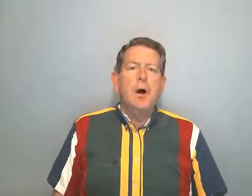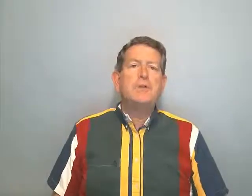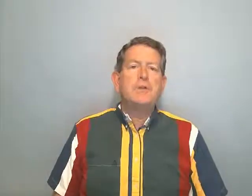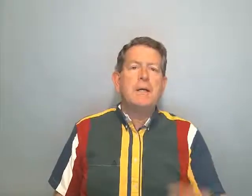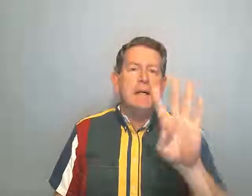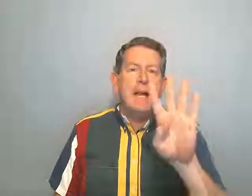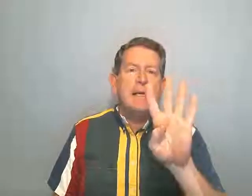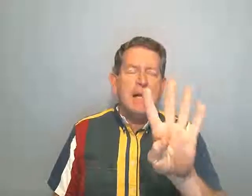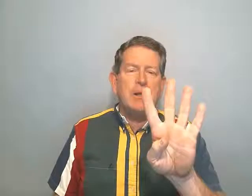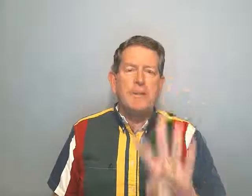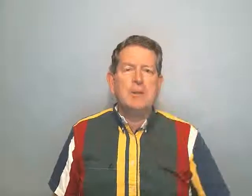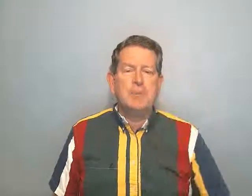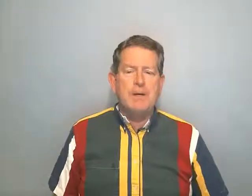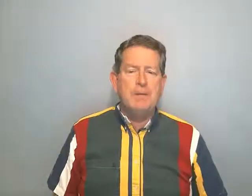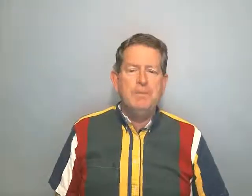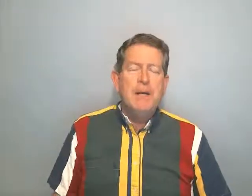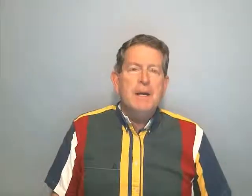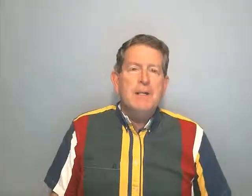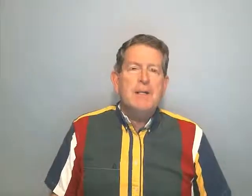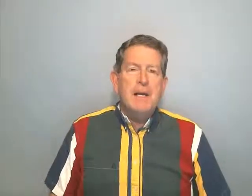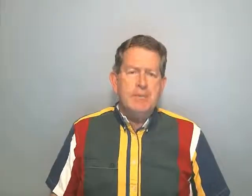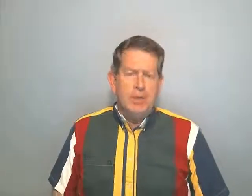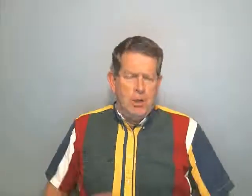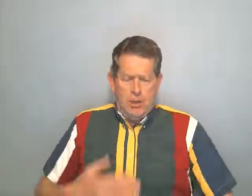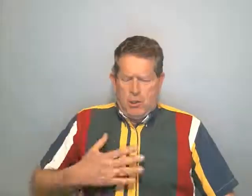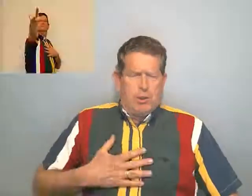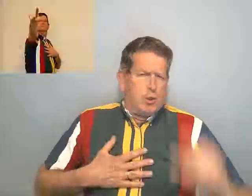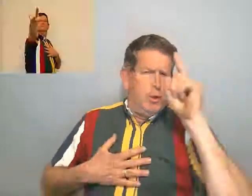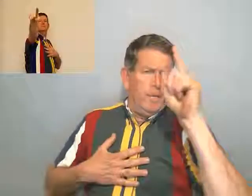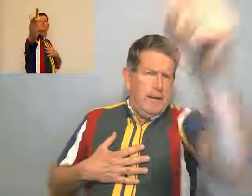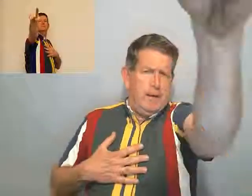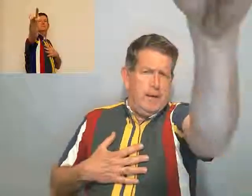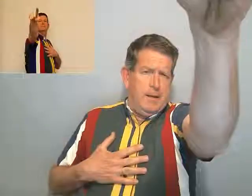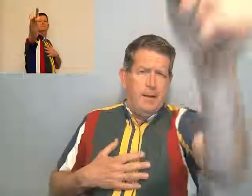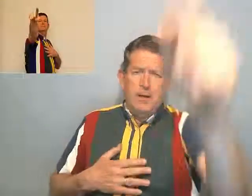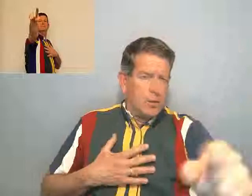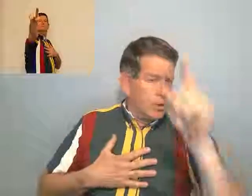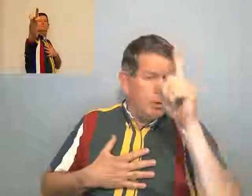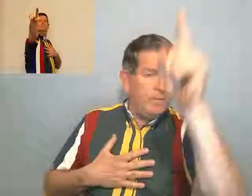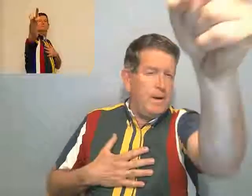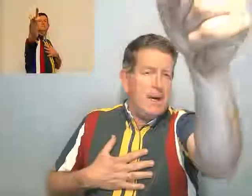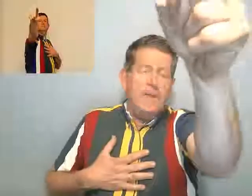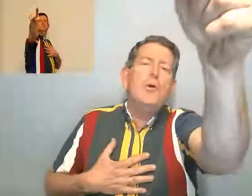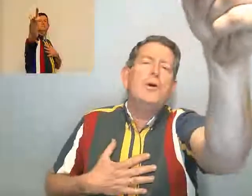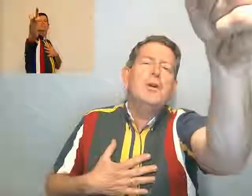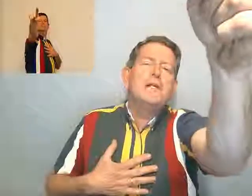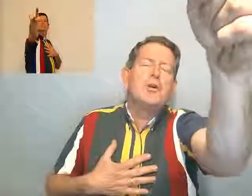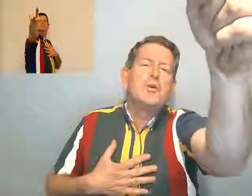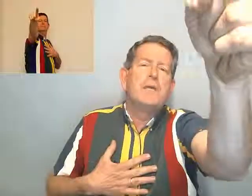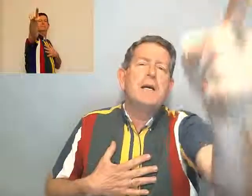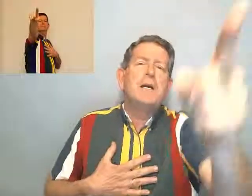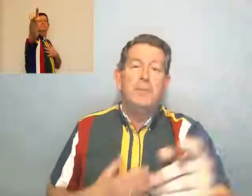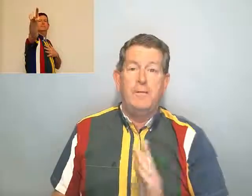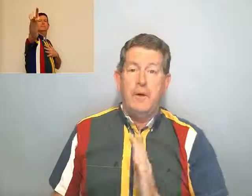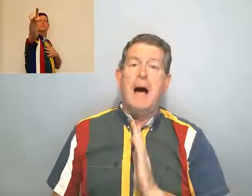Ensuite, la quatrième expression, c'est je vais, et vous reconnaissez je vais comme le verbe